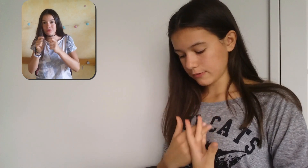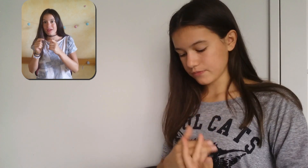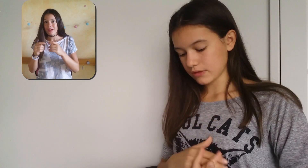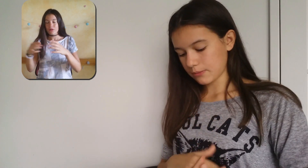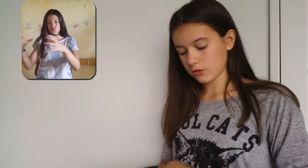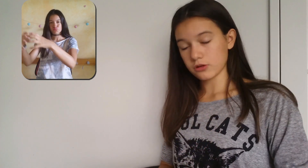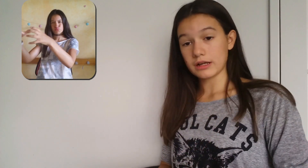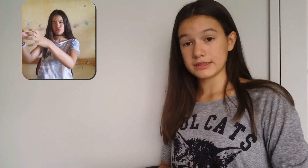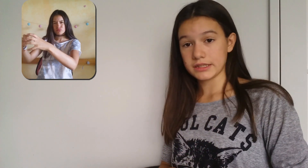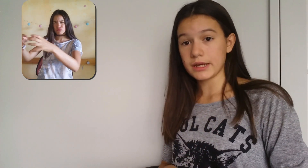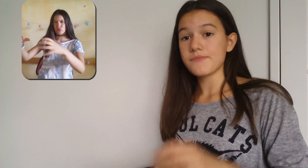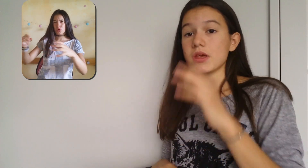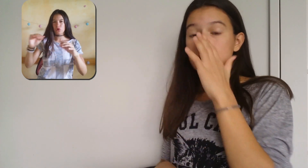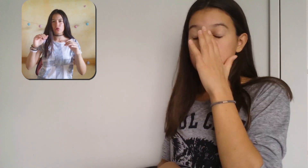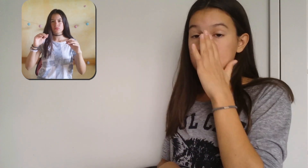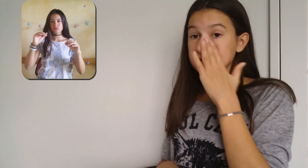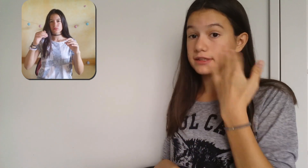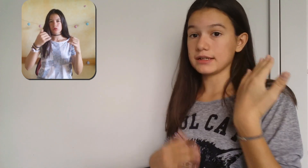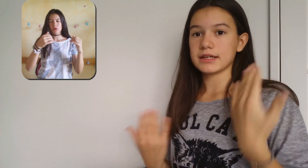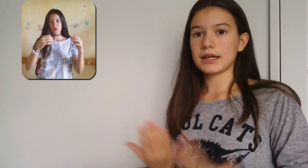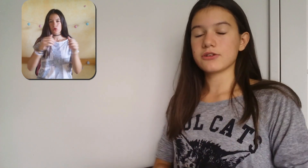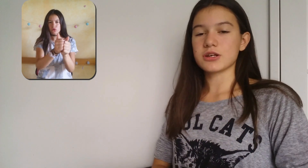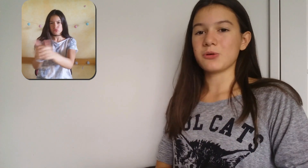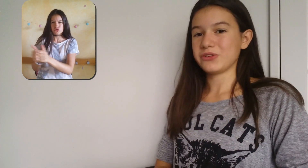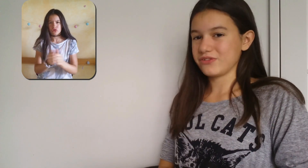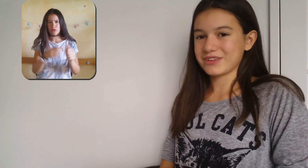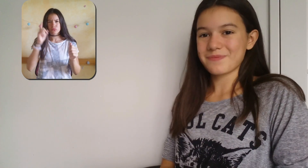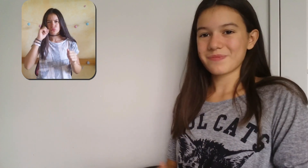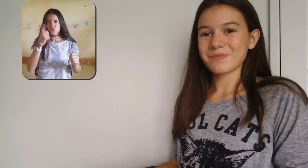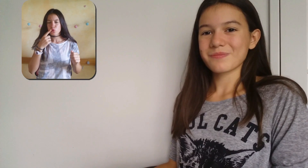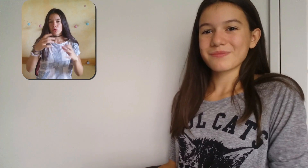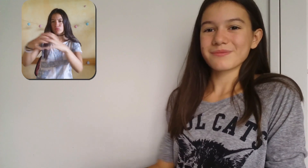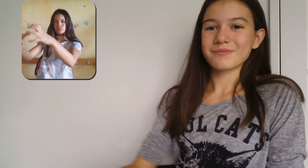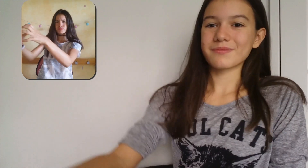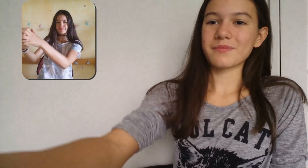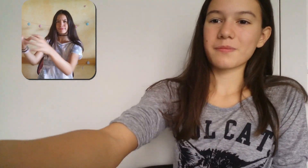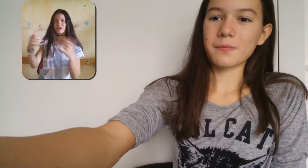rêvais d'apprendre à signer et c'est grâce à elle que j'apprends si vite.